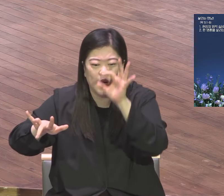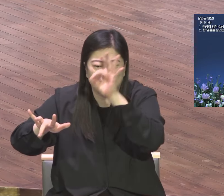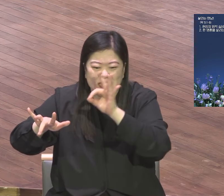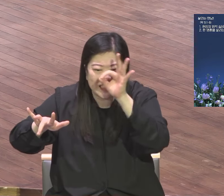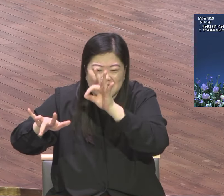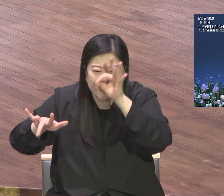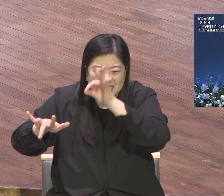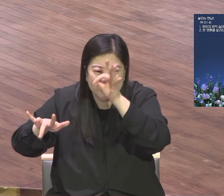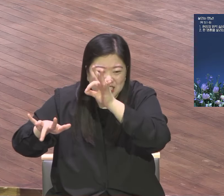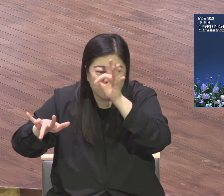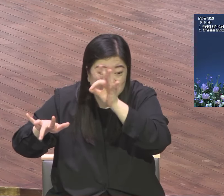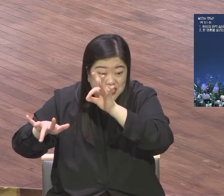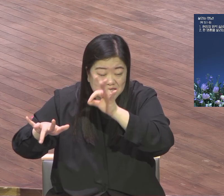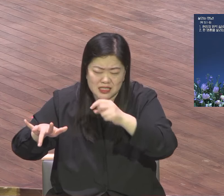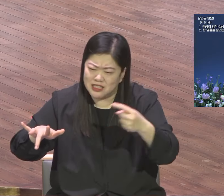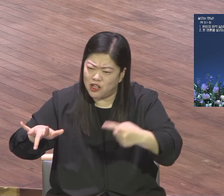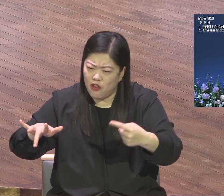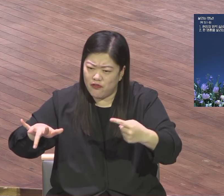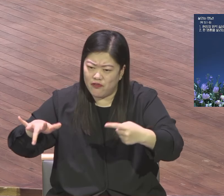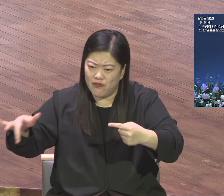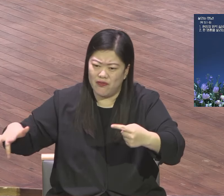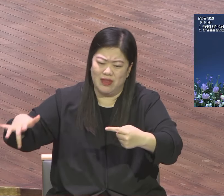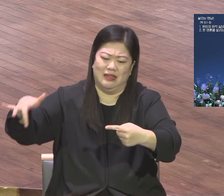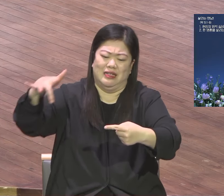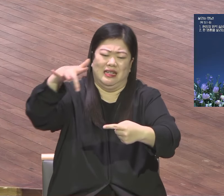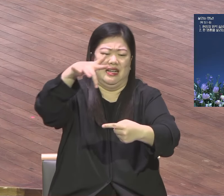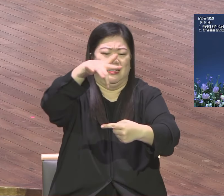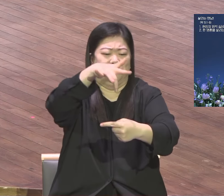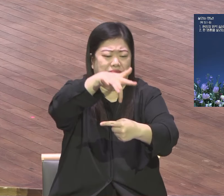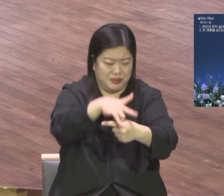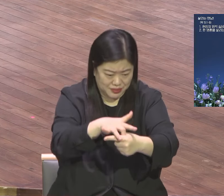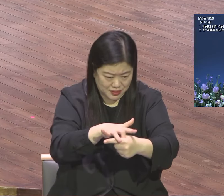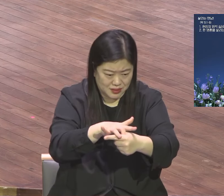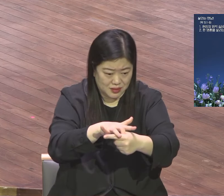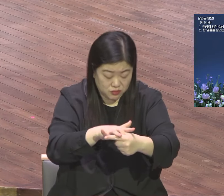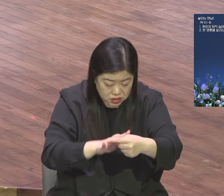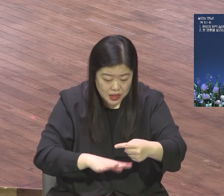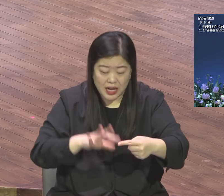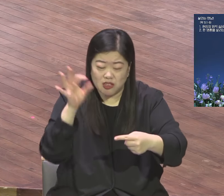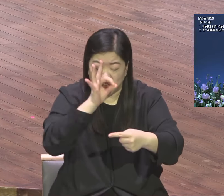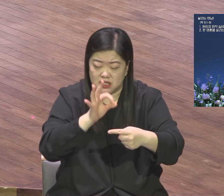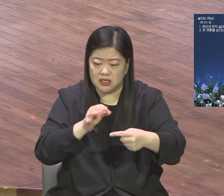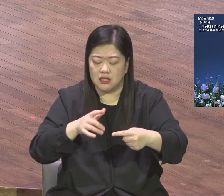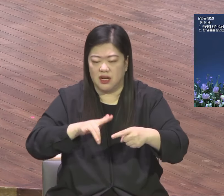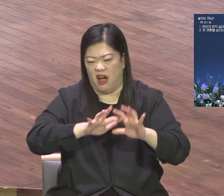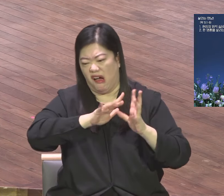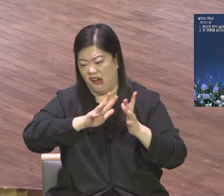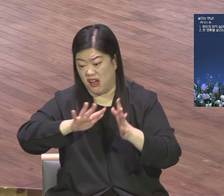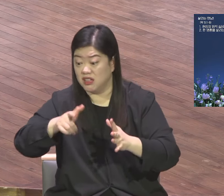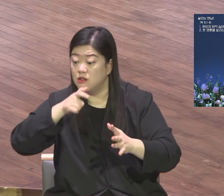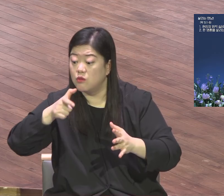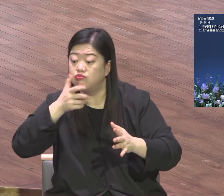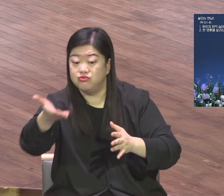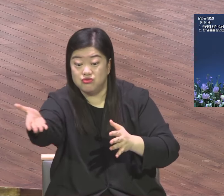뒤에 쭉 나오죠 내용이. 왜 돼지를 몰살시켰느냐